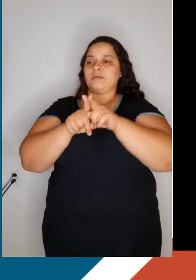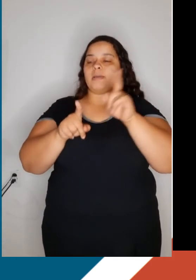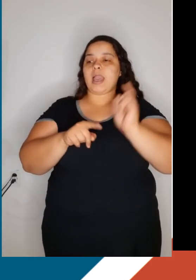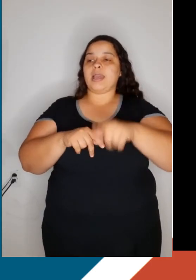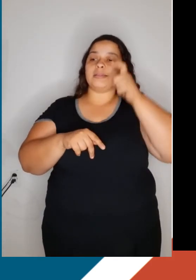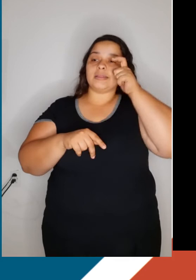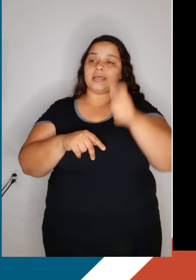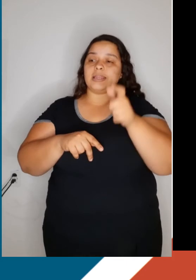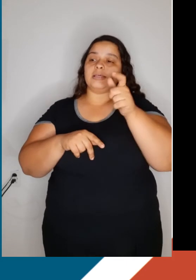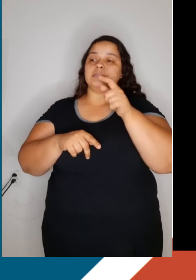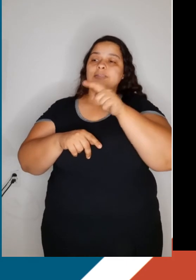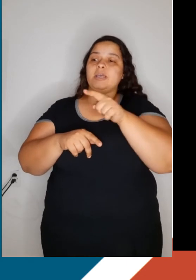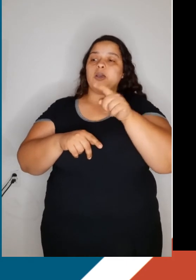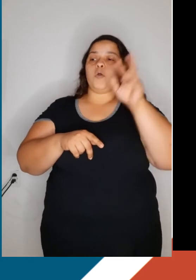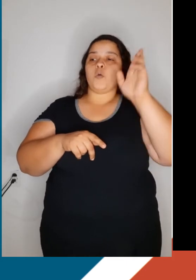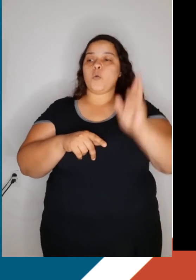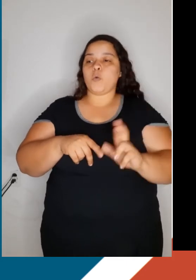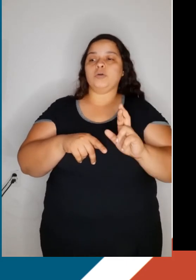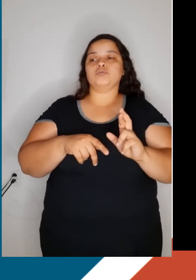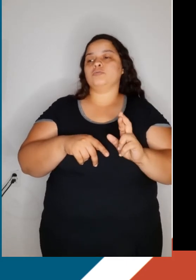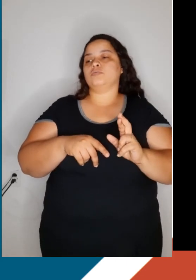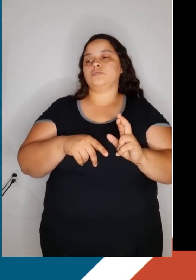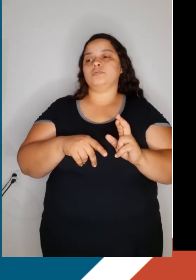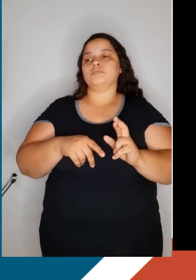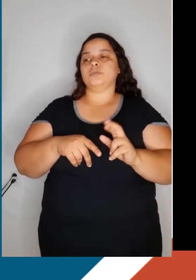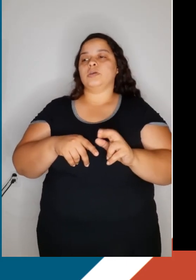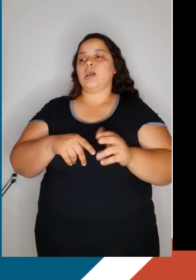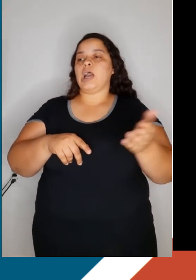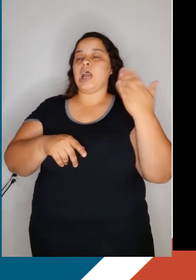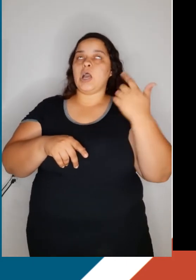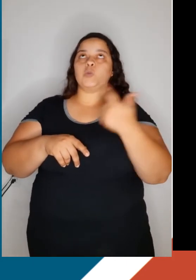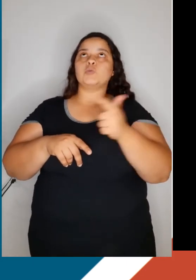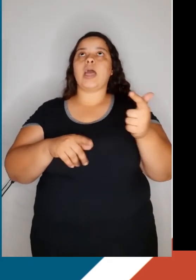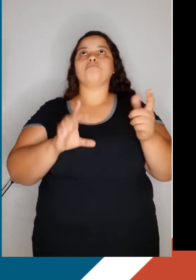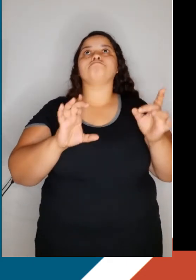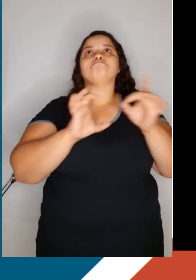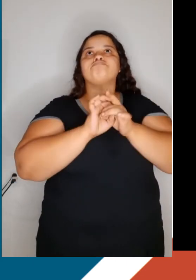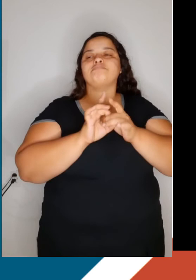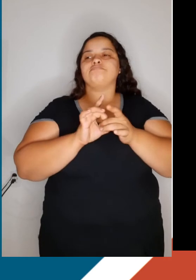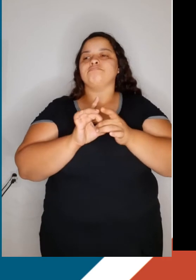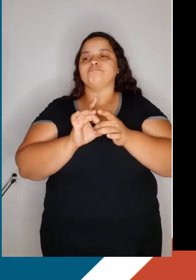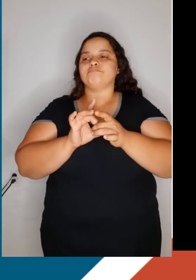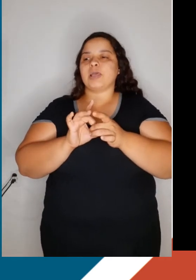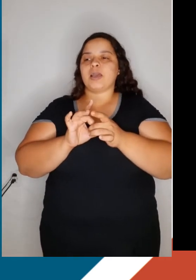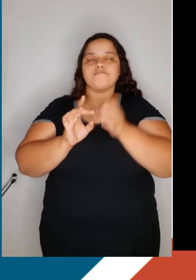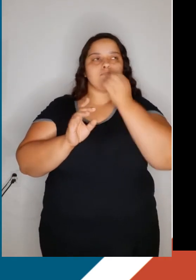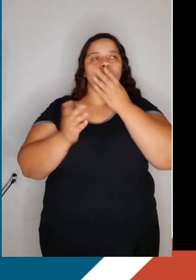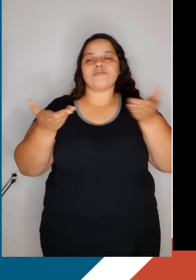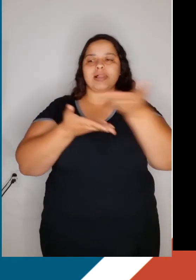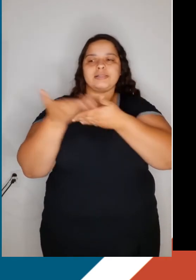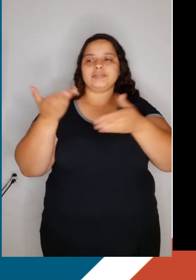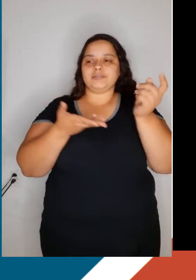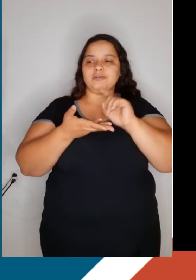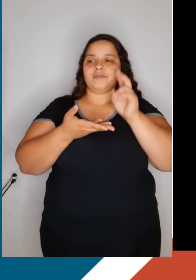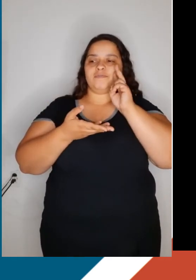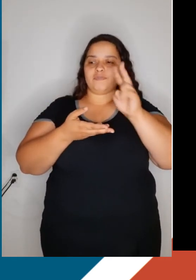o interesse do Império Russo, que não tinha uma relação amigável com o Império Austro-Húngaro, e por isso vocês podem ver